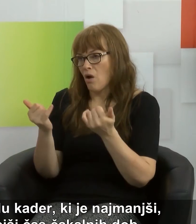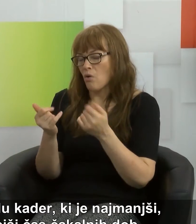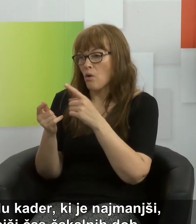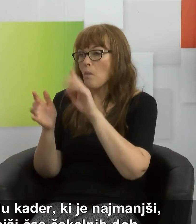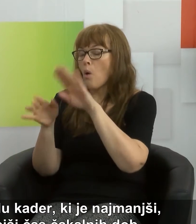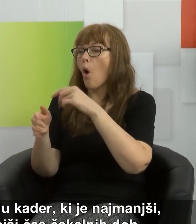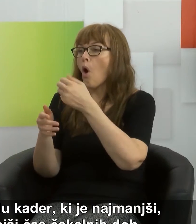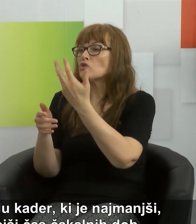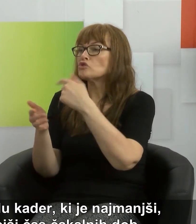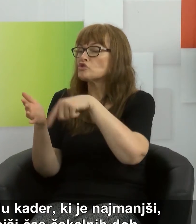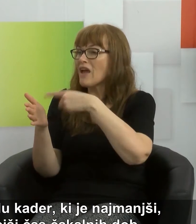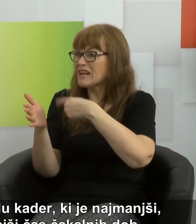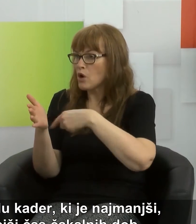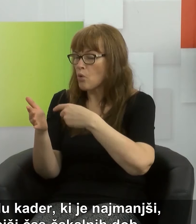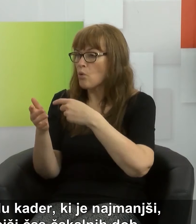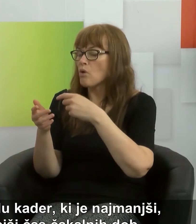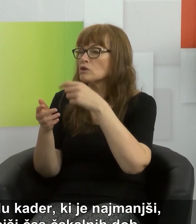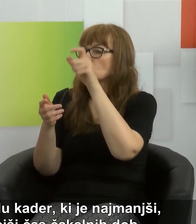po številu kader, ki je